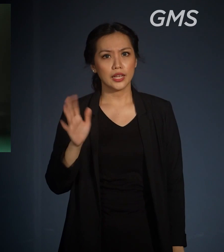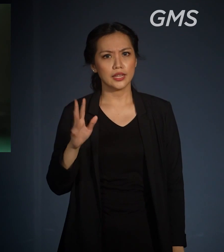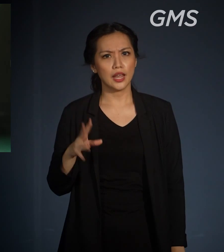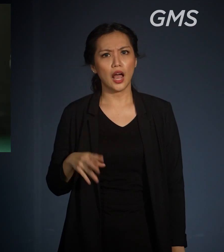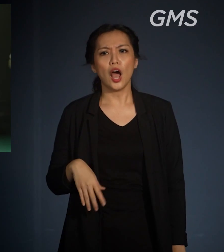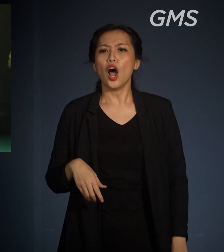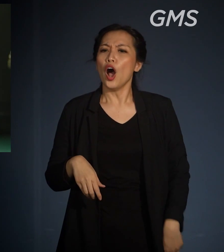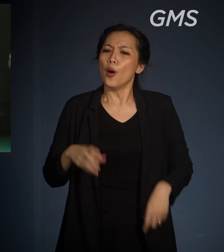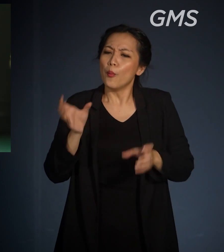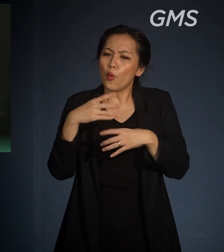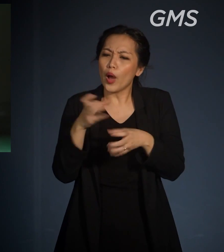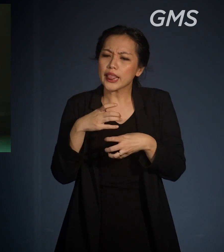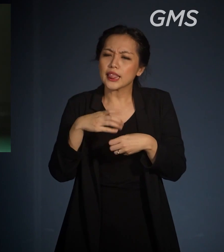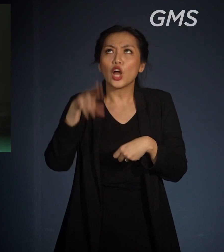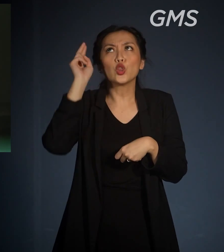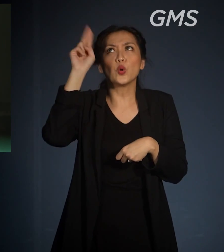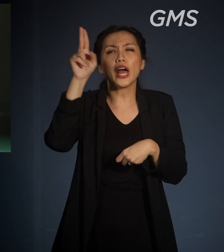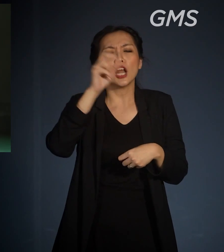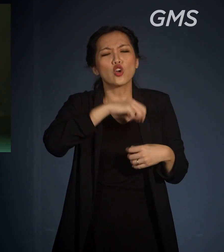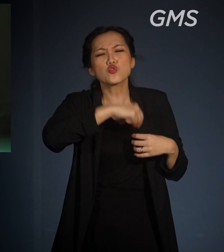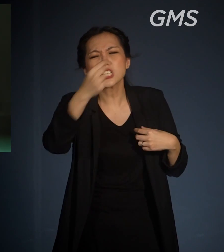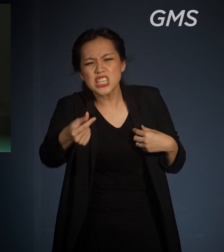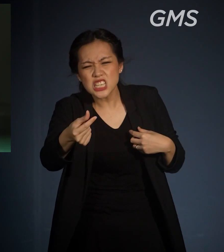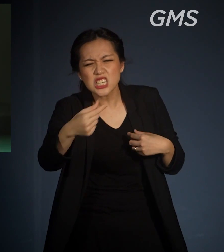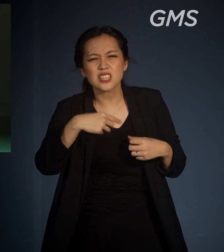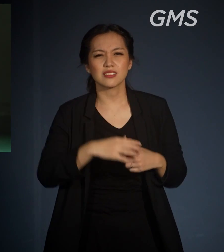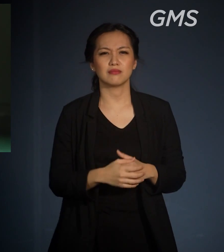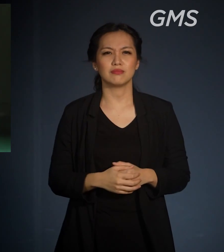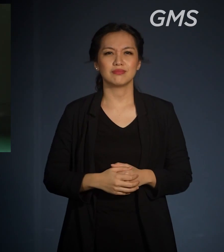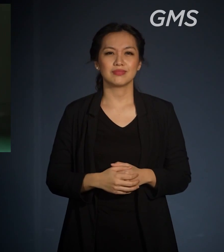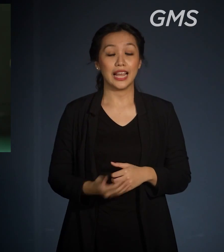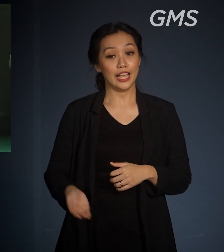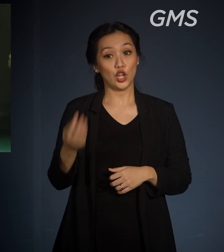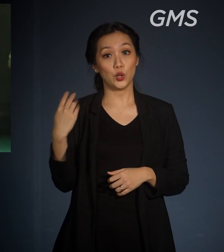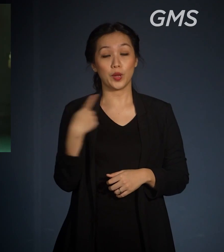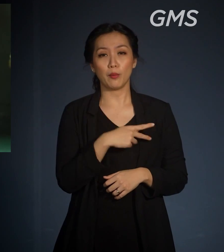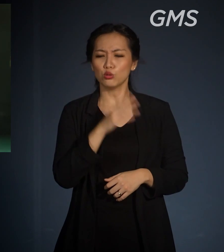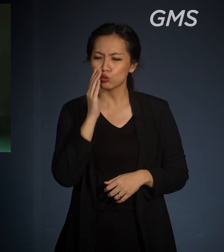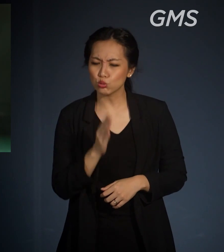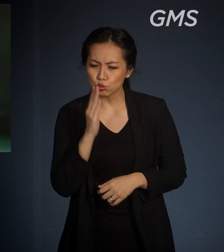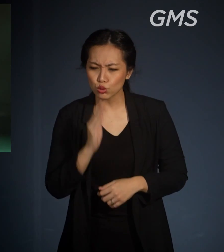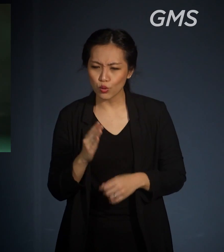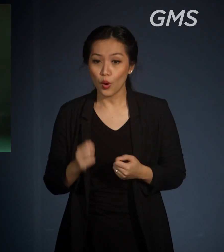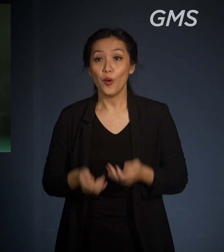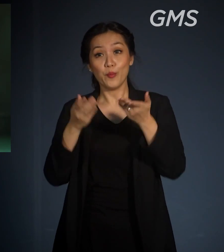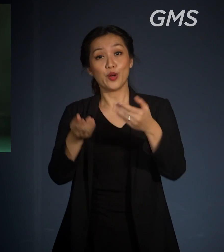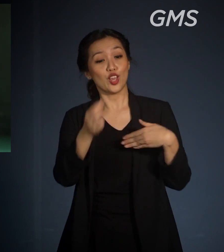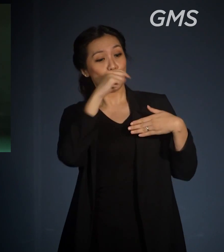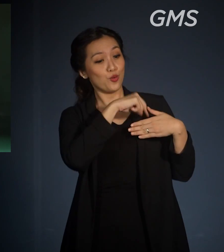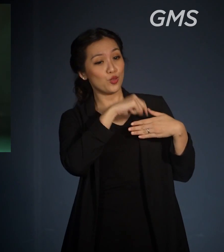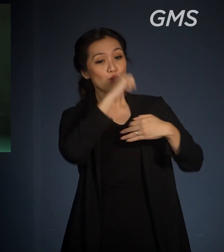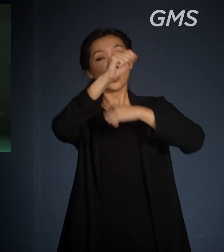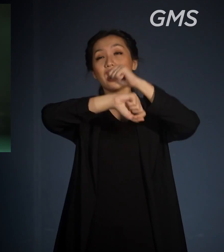rugi. Supaya hidup kami ini betul-betul menguntungkan kerajaan sorga. Tuhan, pakai